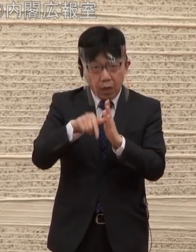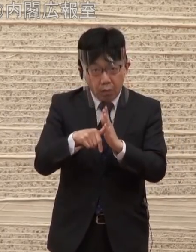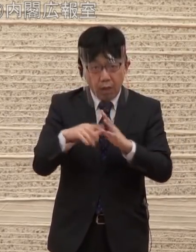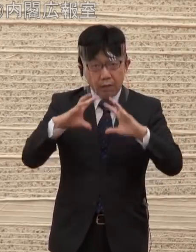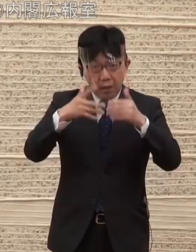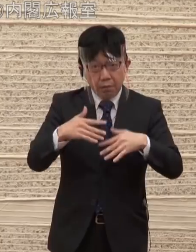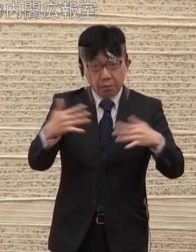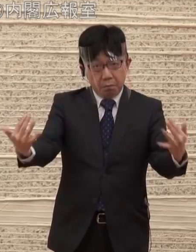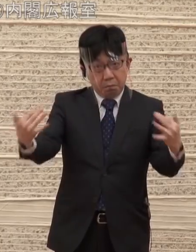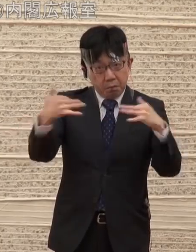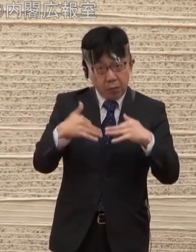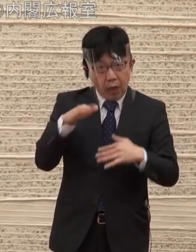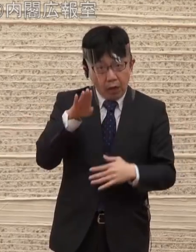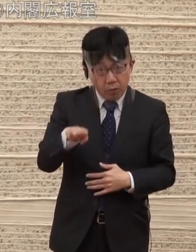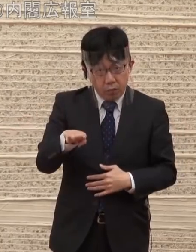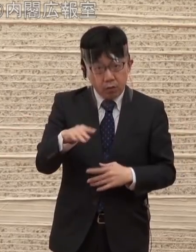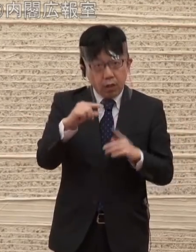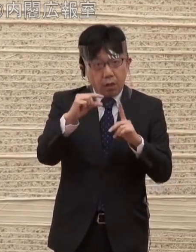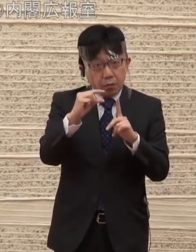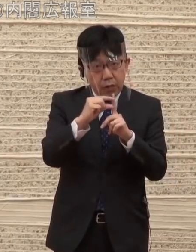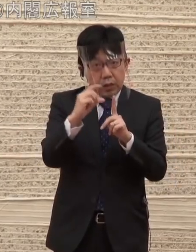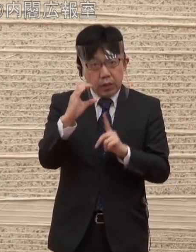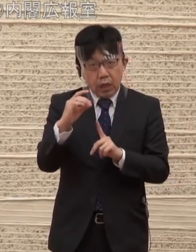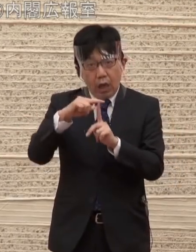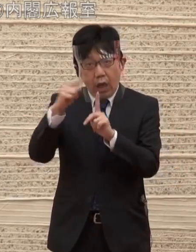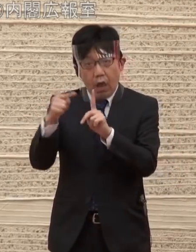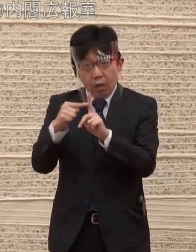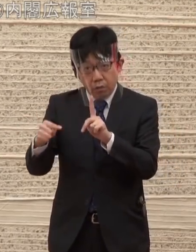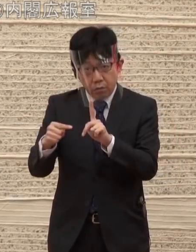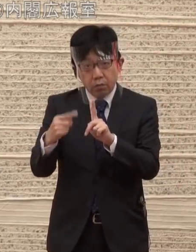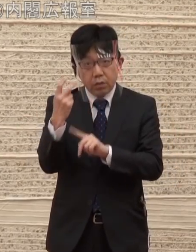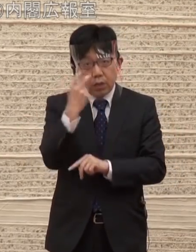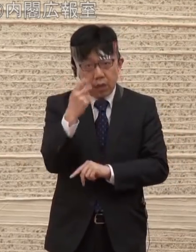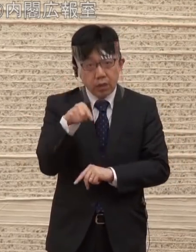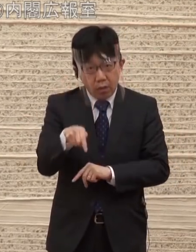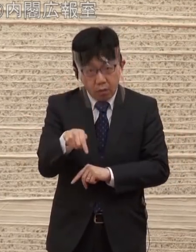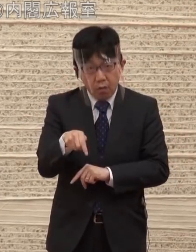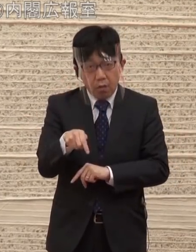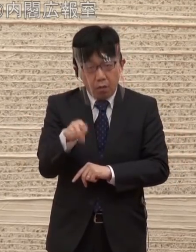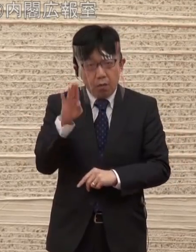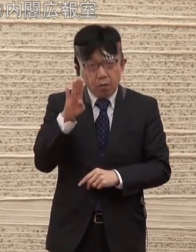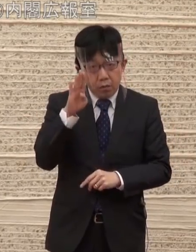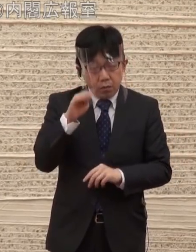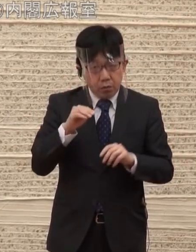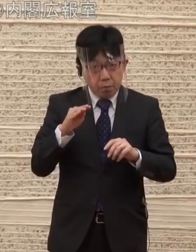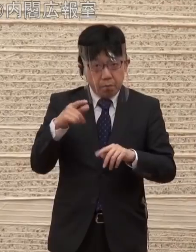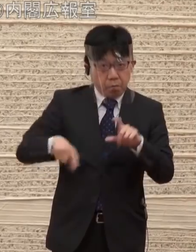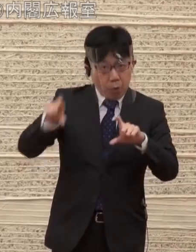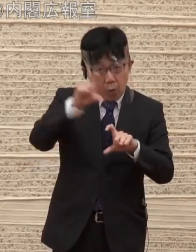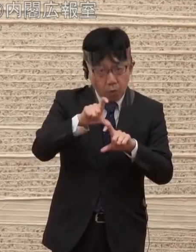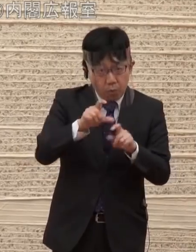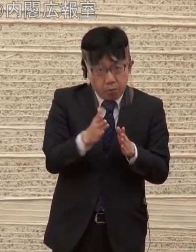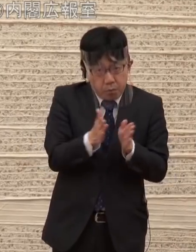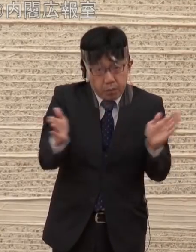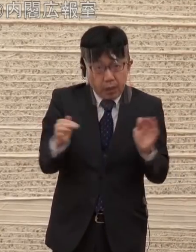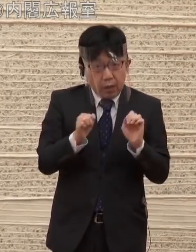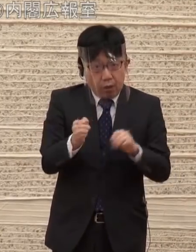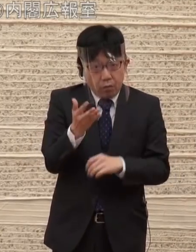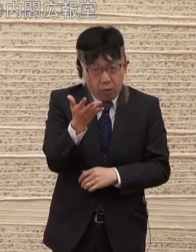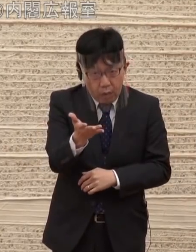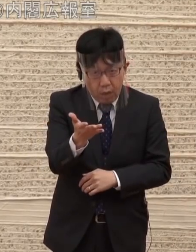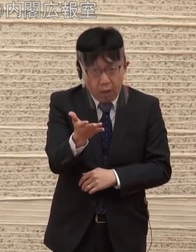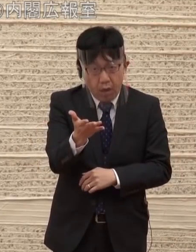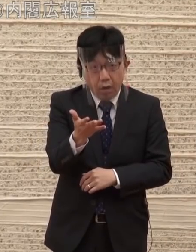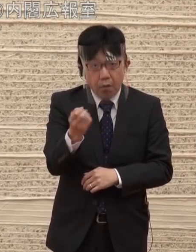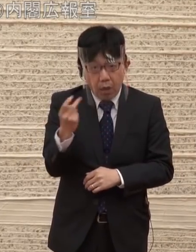みられますがpcr 検査等の検査体制の大幅な拡充これは検討されますでしょうかまたバッハ会長は来年の